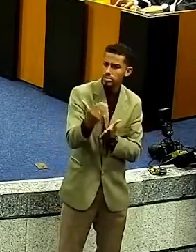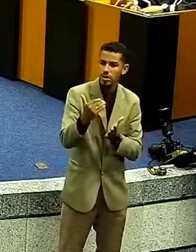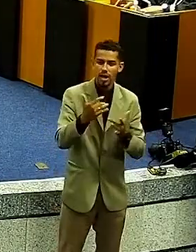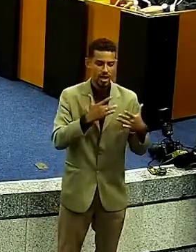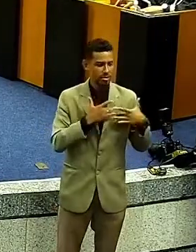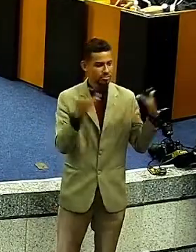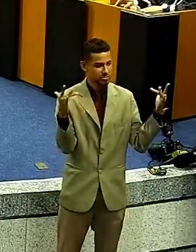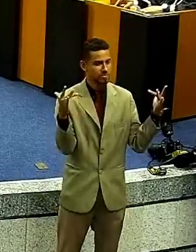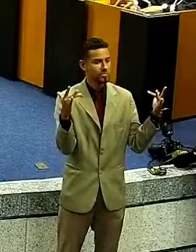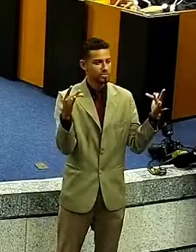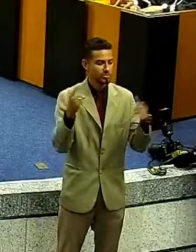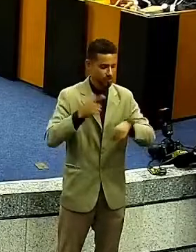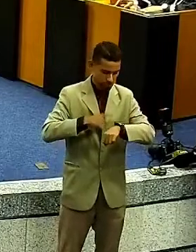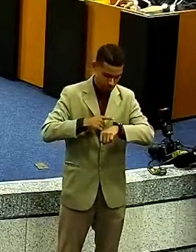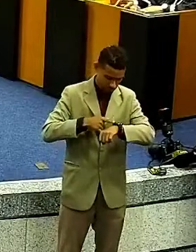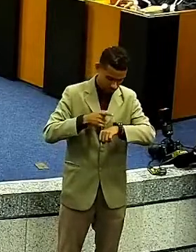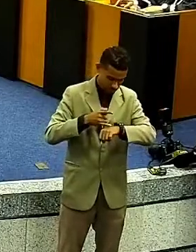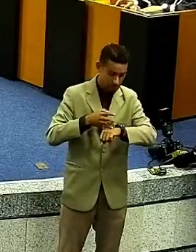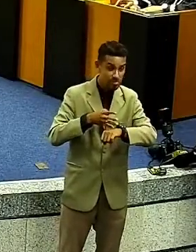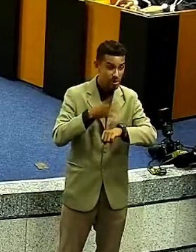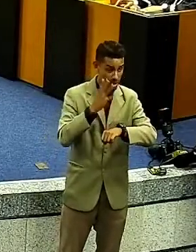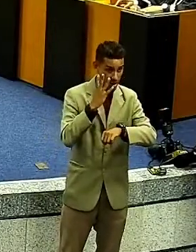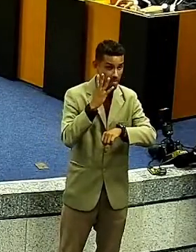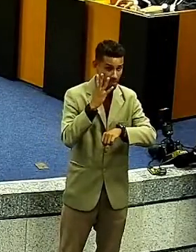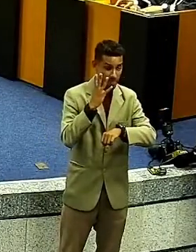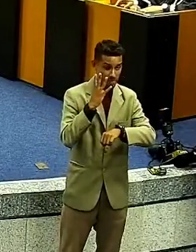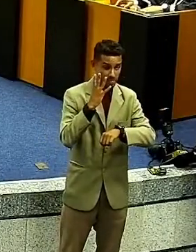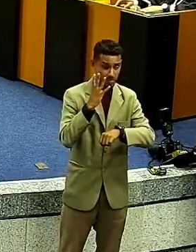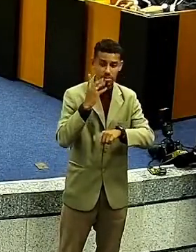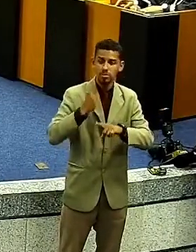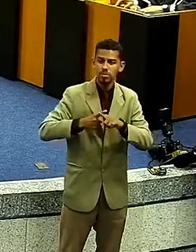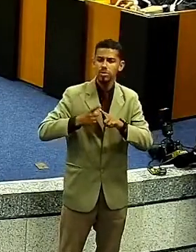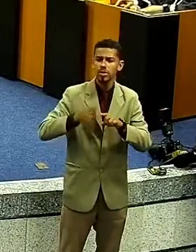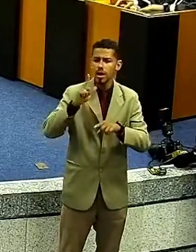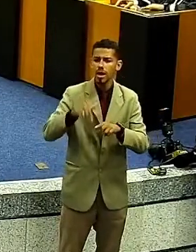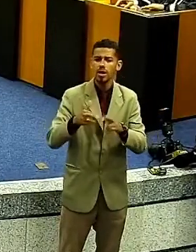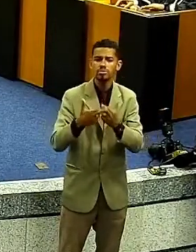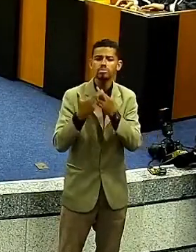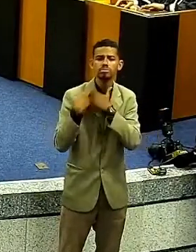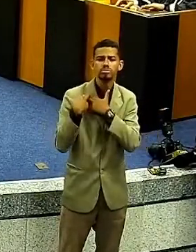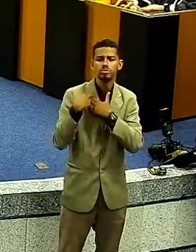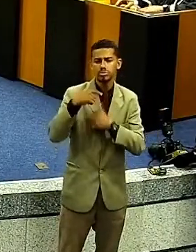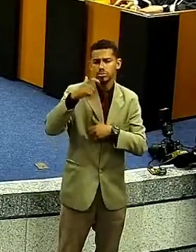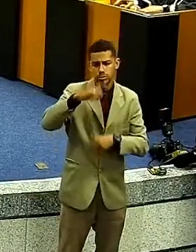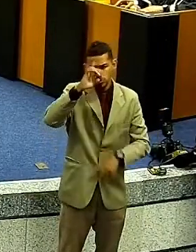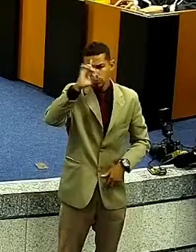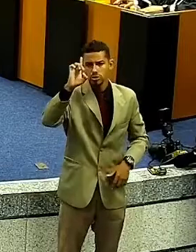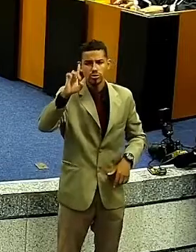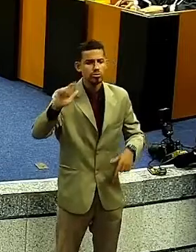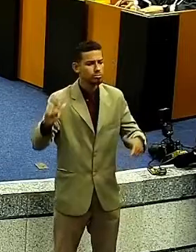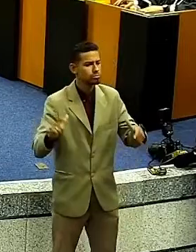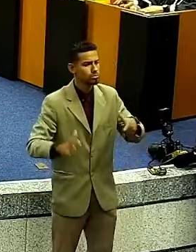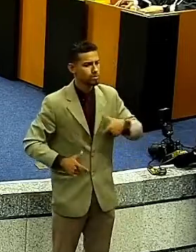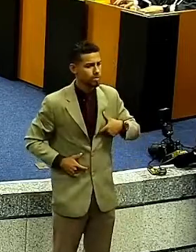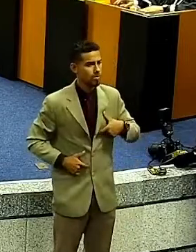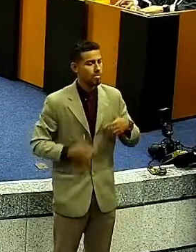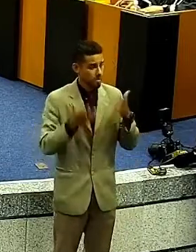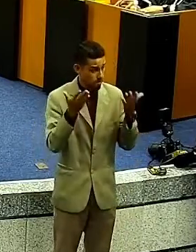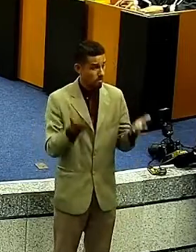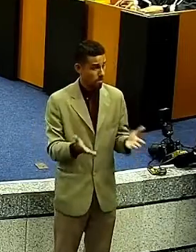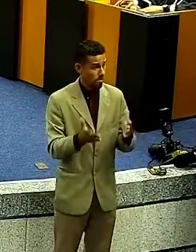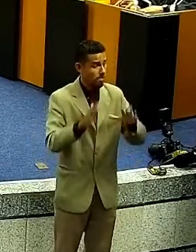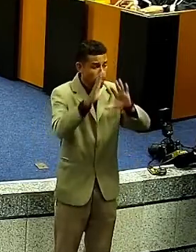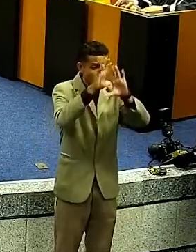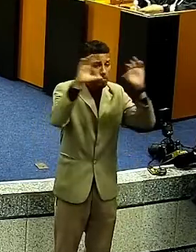solenidade às 16 horas porque esse é o compromisso que eu assumi no dia que assumia este